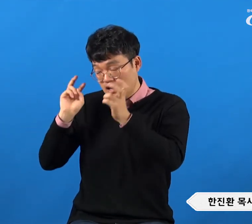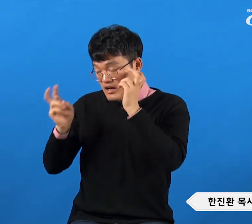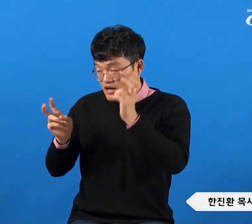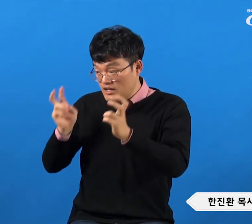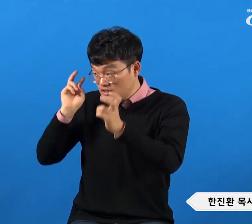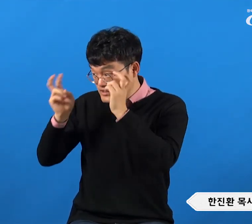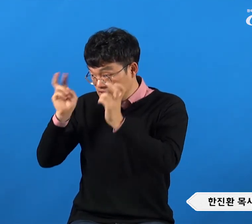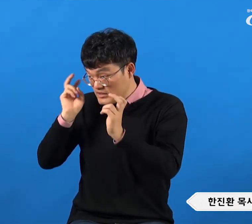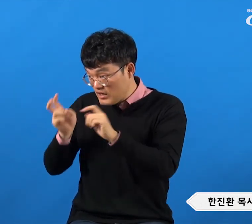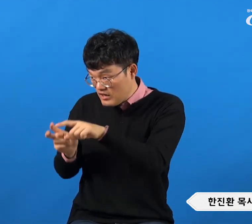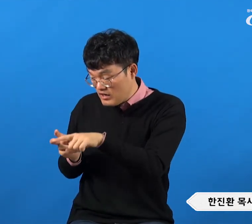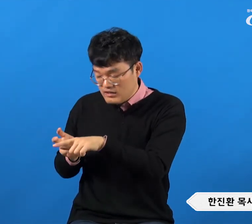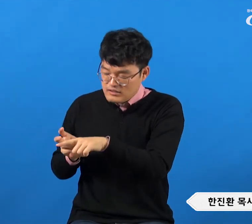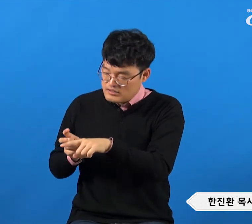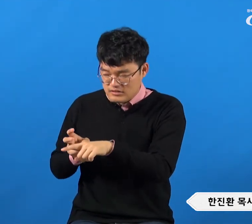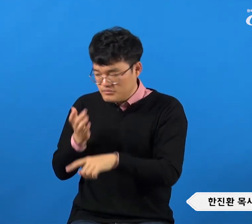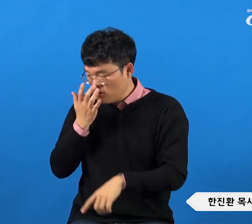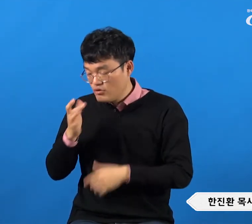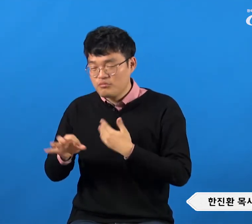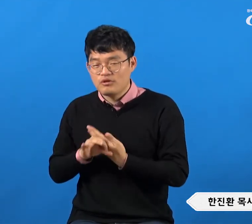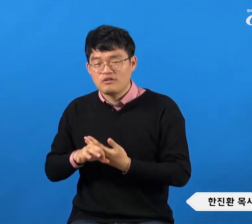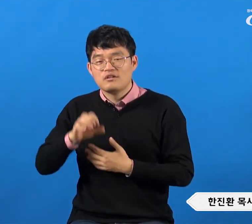하십시오. 그게 장땡입니다.